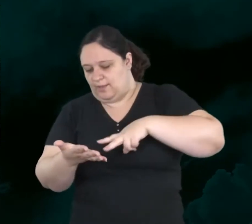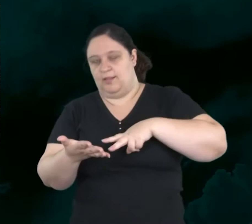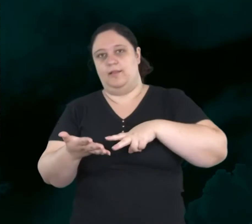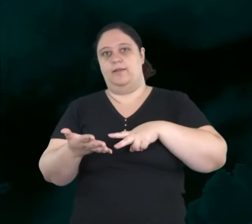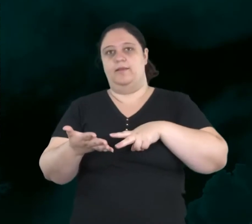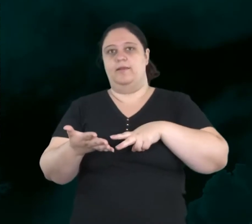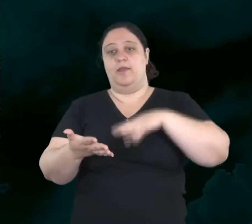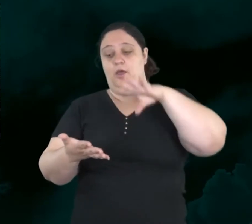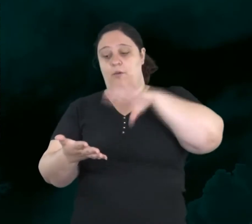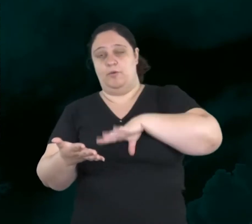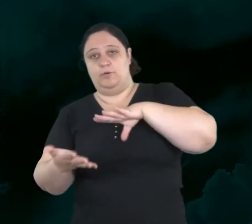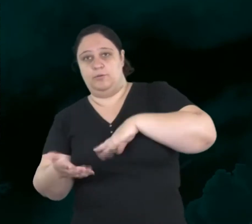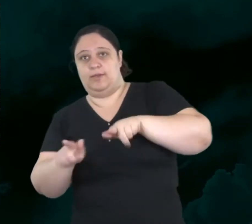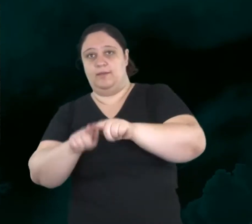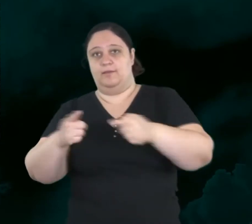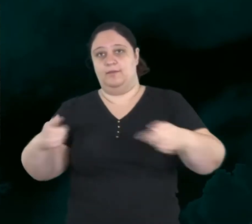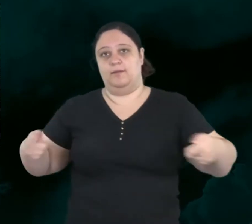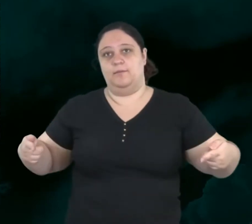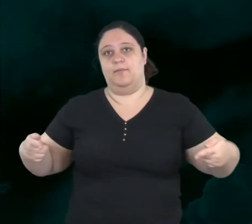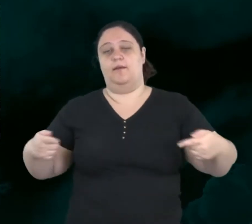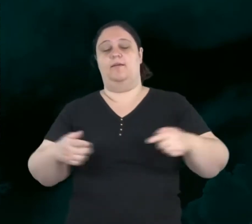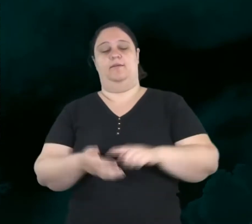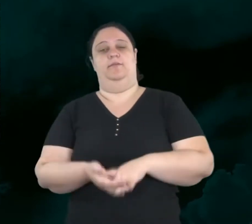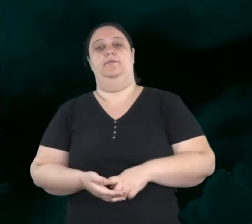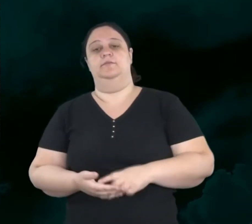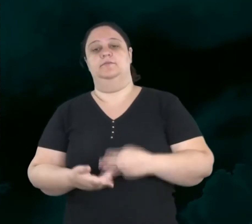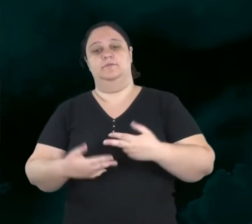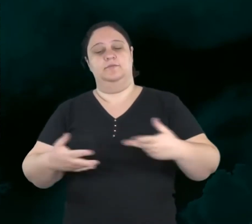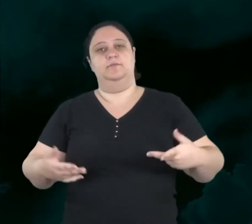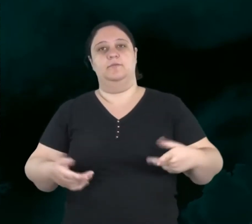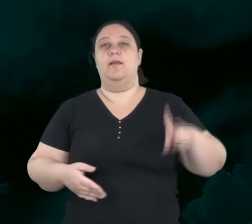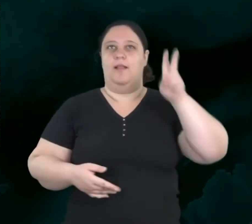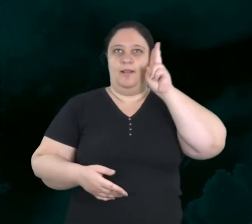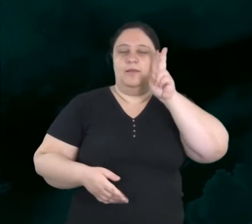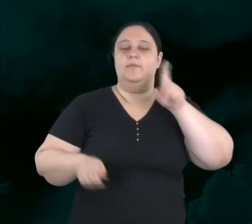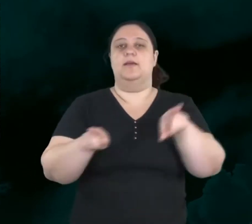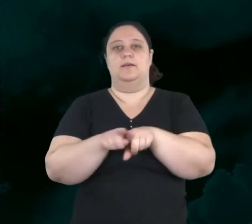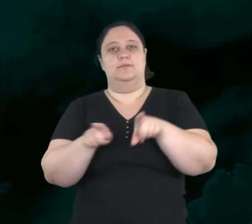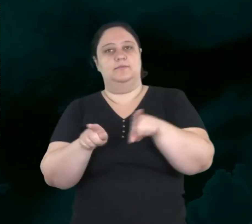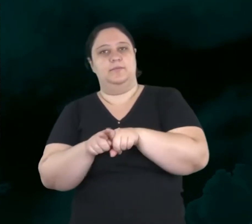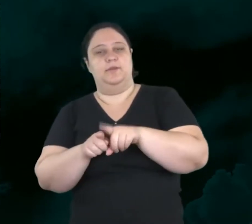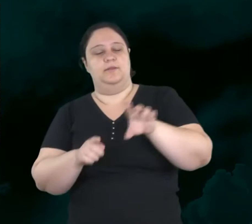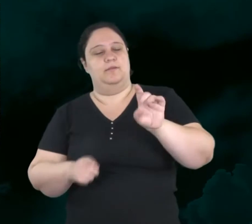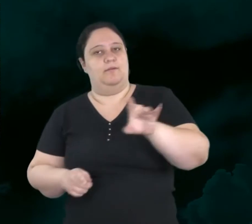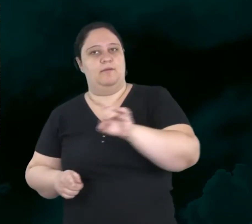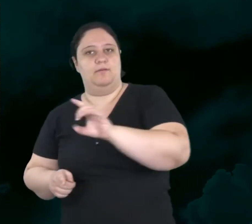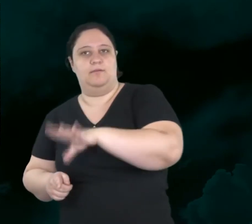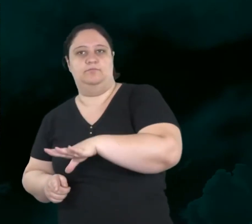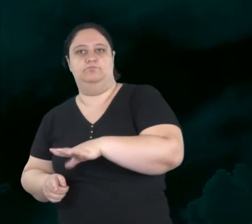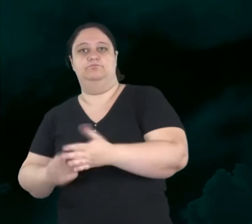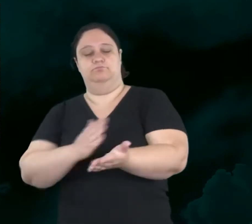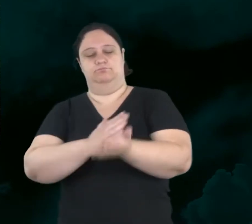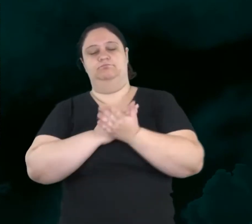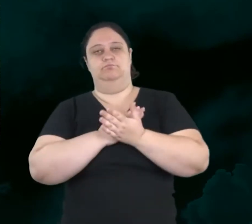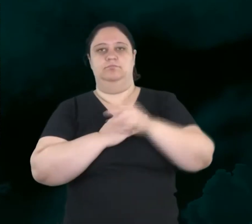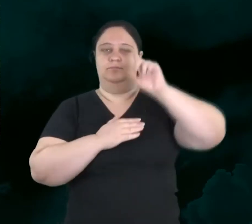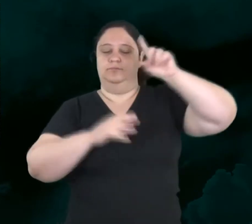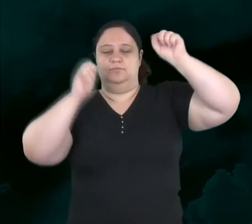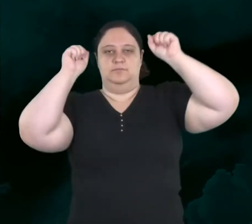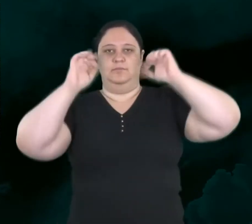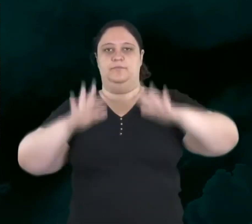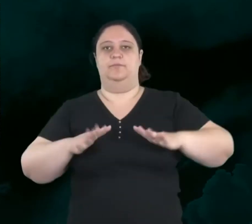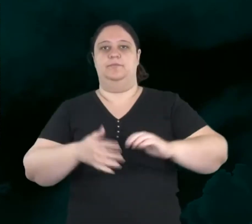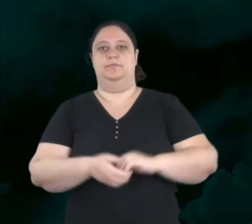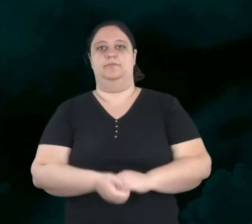também dessas equipes que têm trabalhado de uma forma tão competente e tão dedicada. Deus abençoe eles. Muito